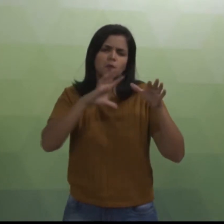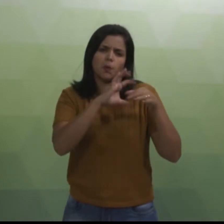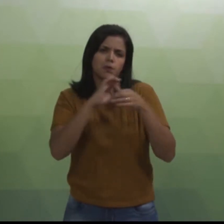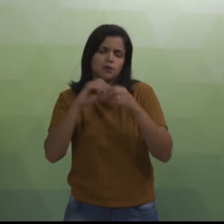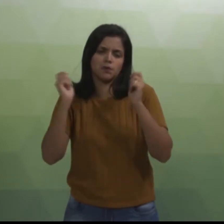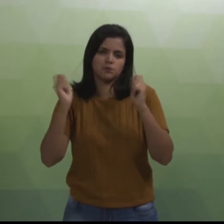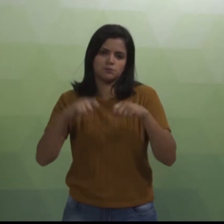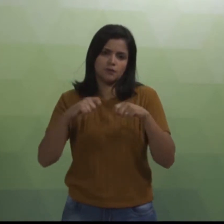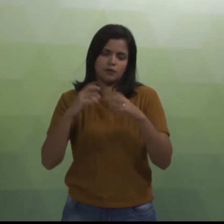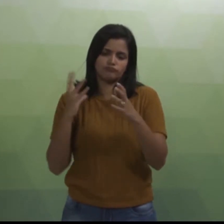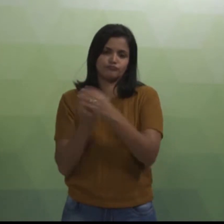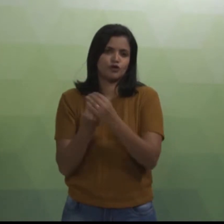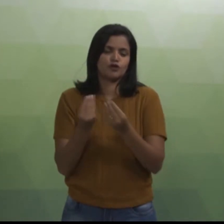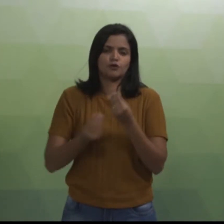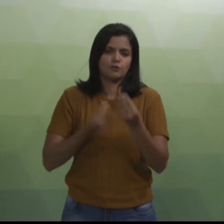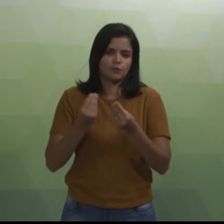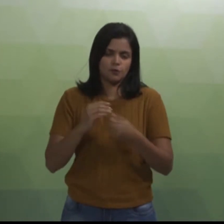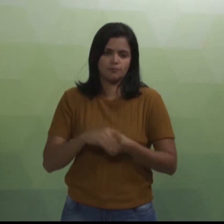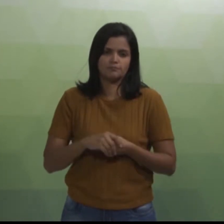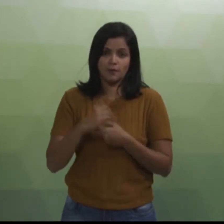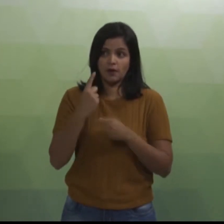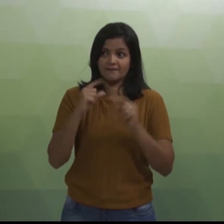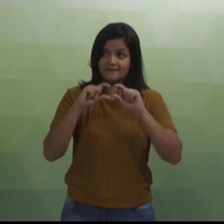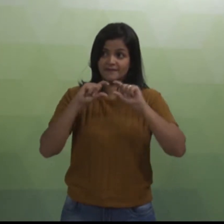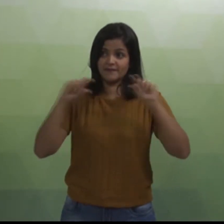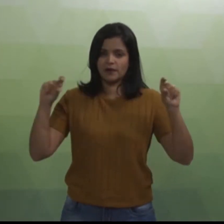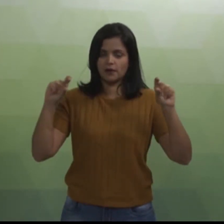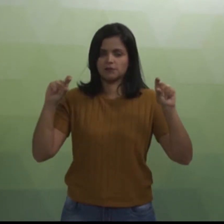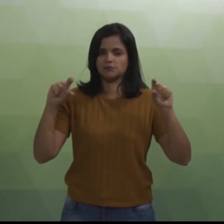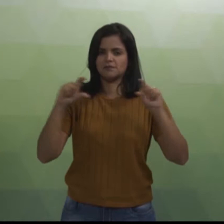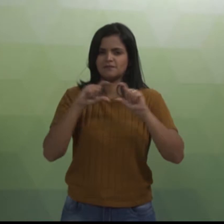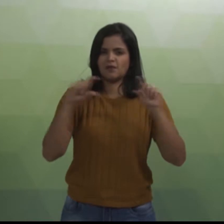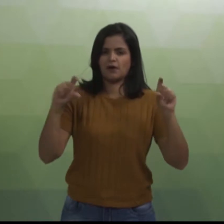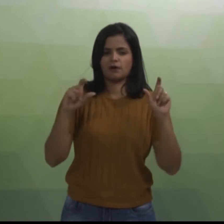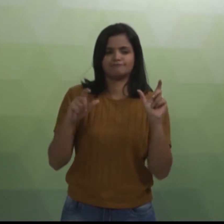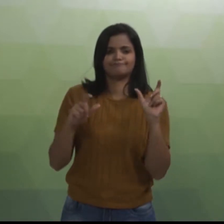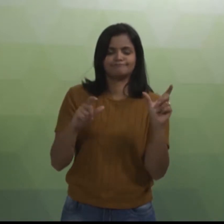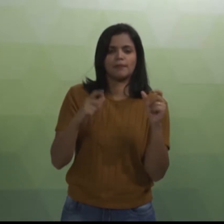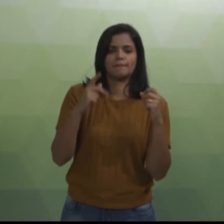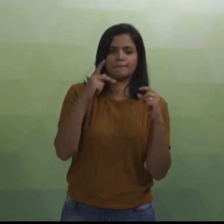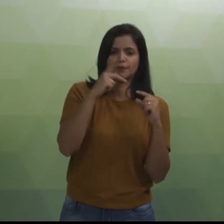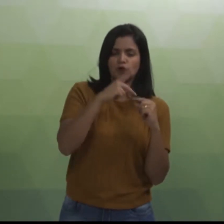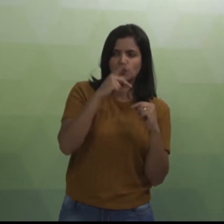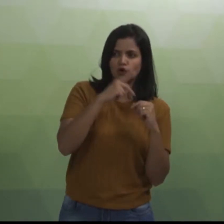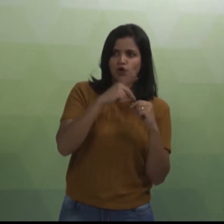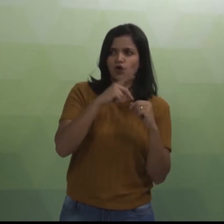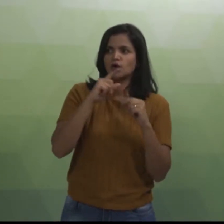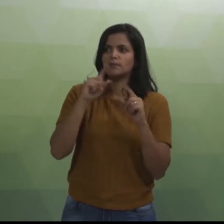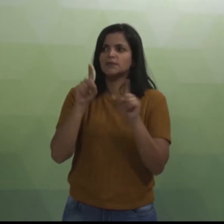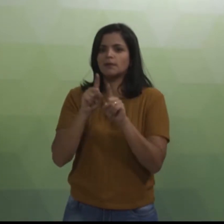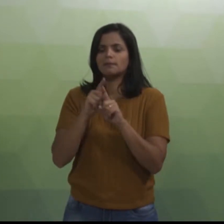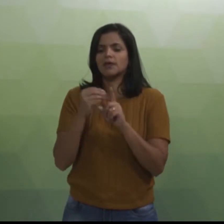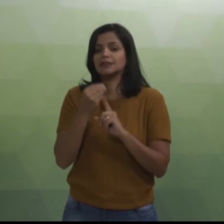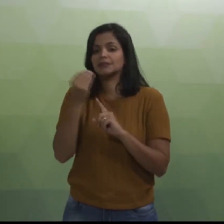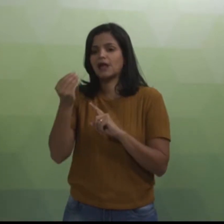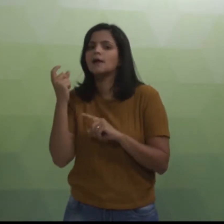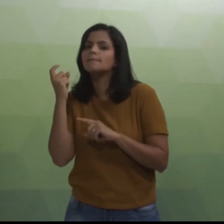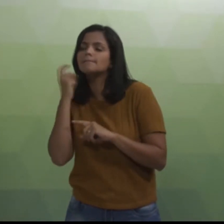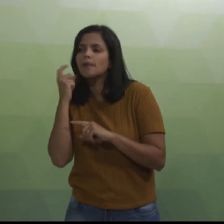que vai depender do contexto. Vejam a frase. Tem o pronome e logo